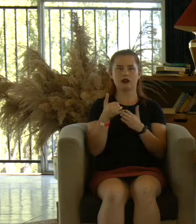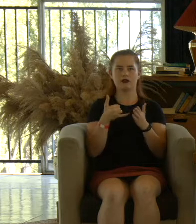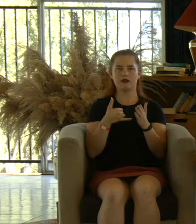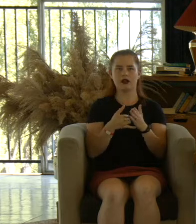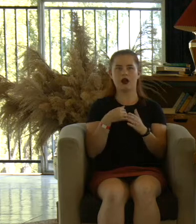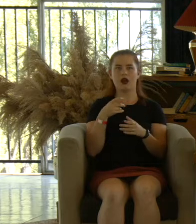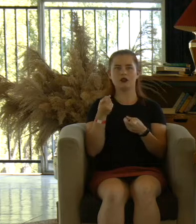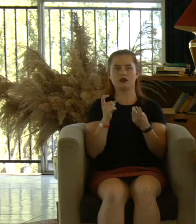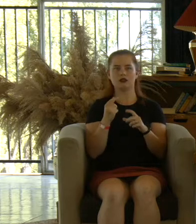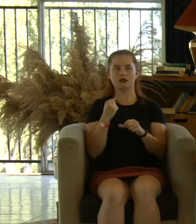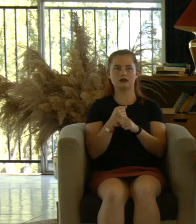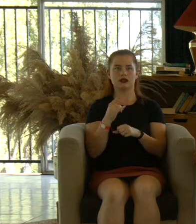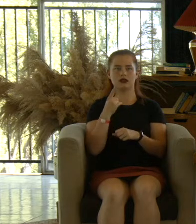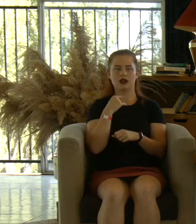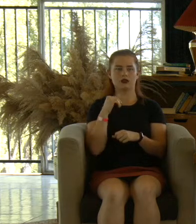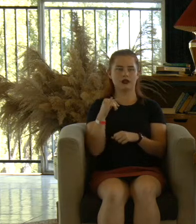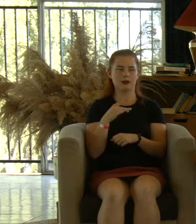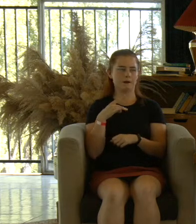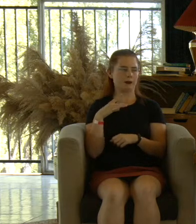и красное, и белое.